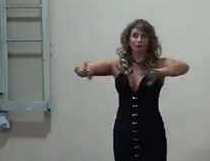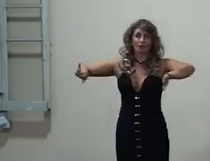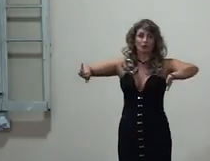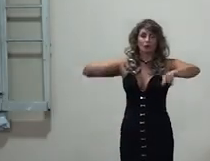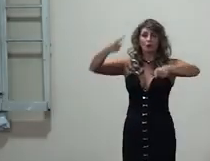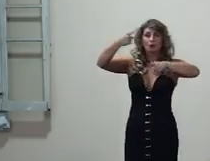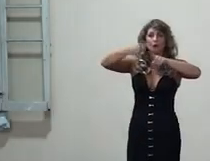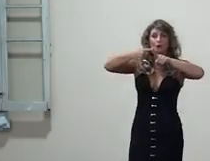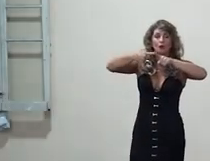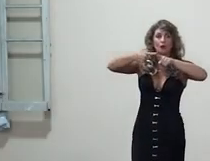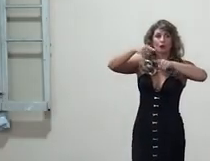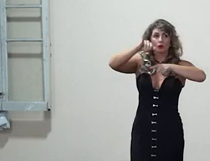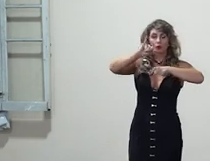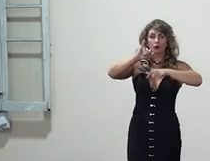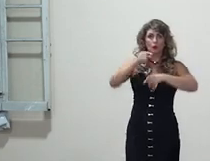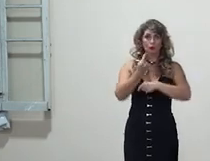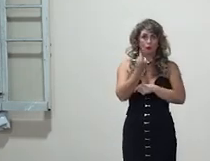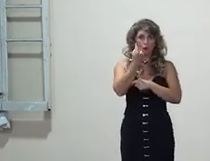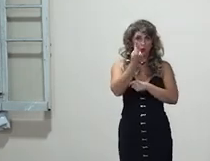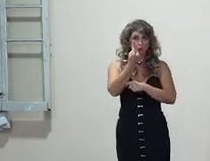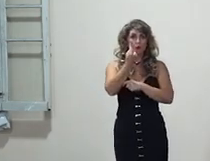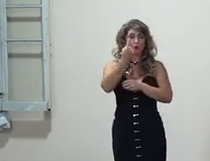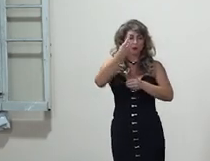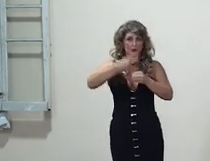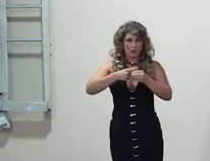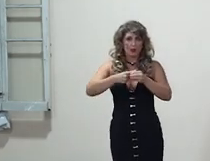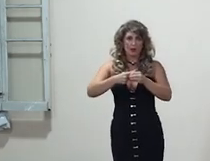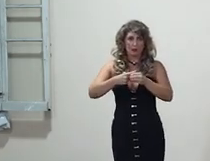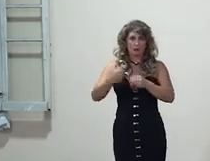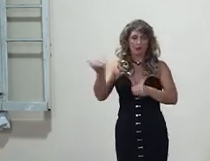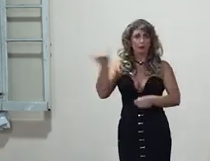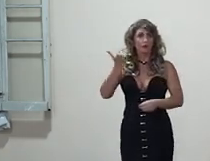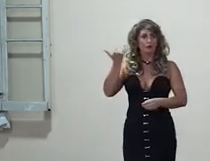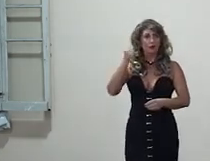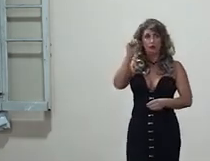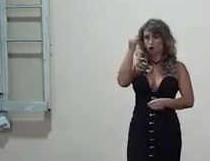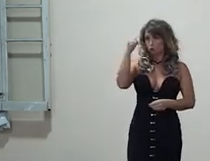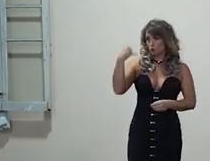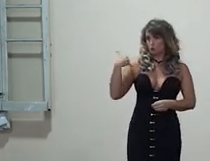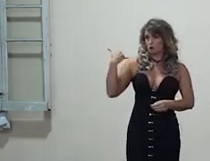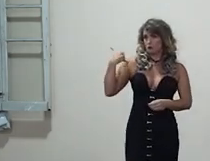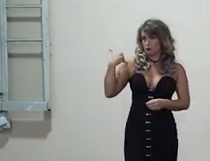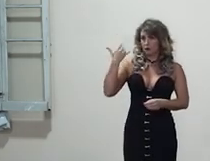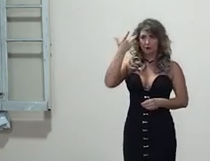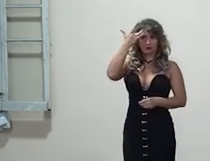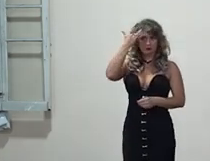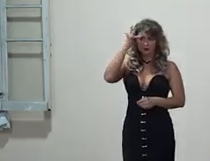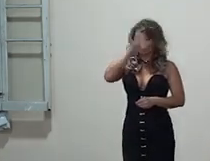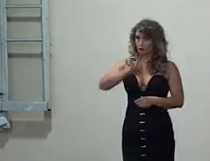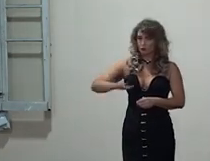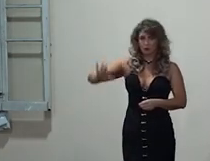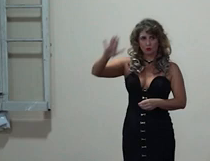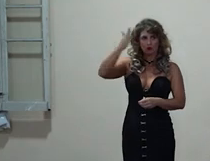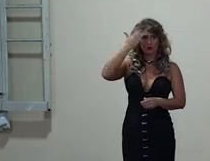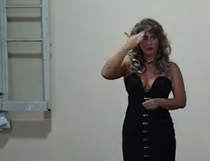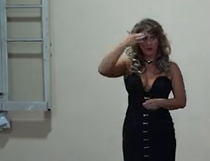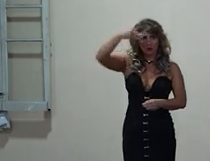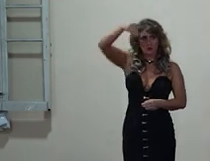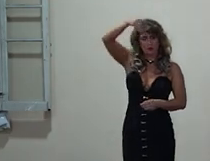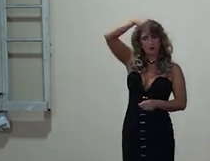uma cidade, e isso eu ouvi aos 8 anos de idade, não sei se todos vocês sabem, eu sou sobrinho do arquiteto